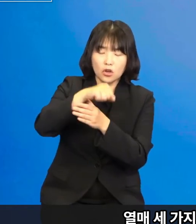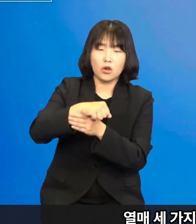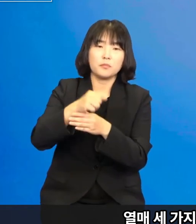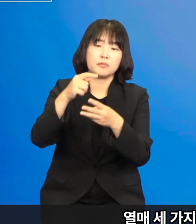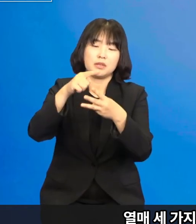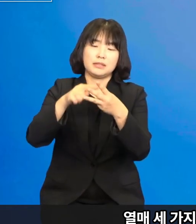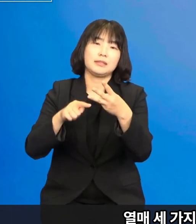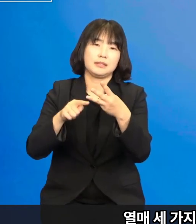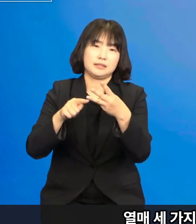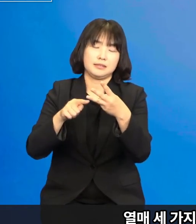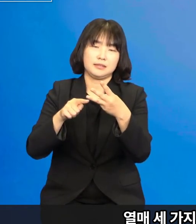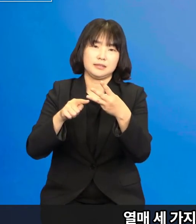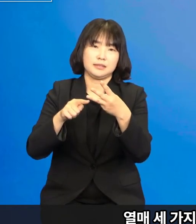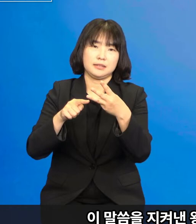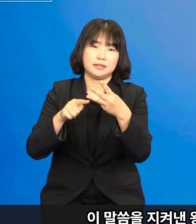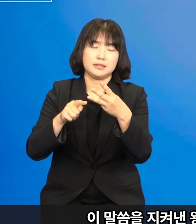거예요.